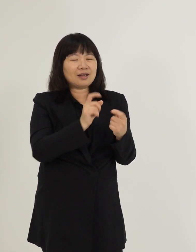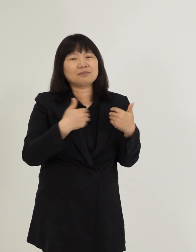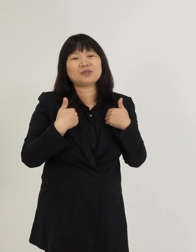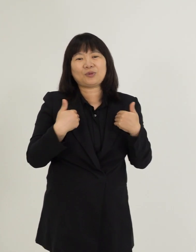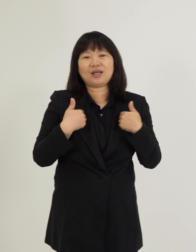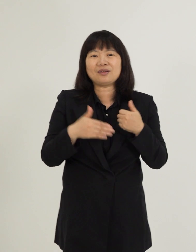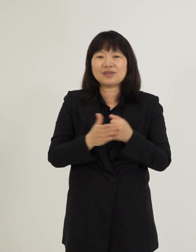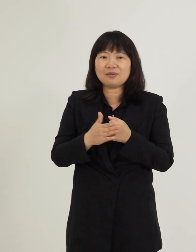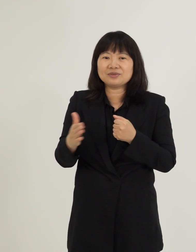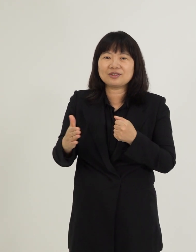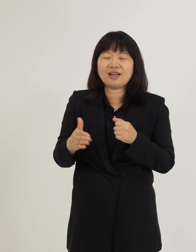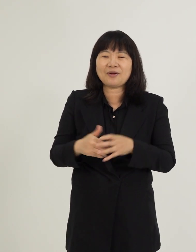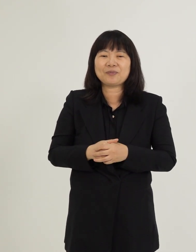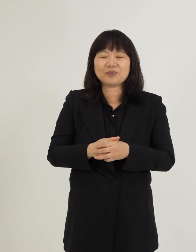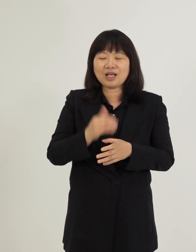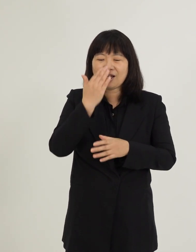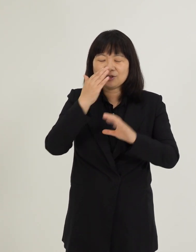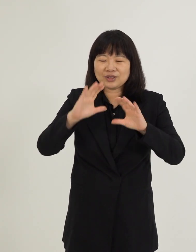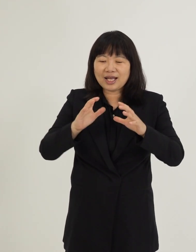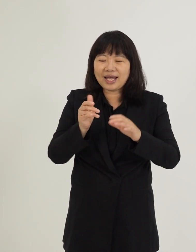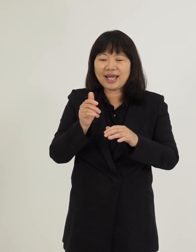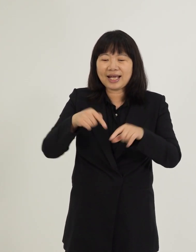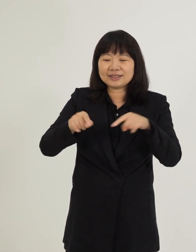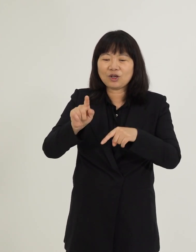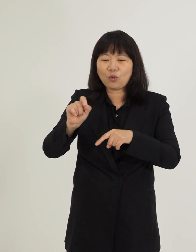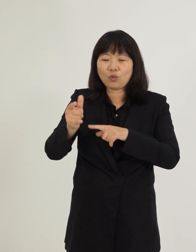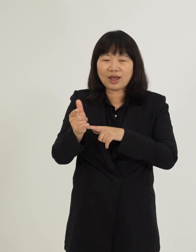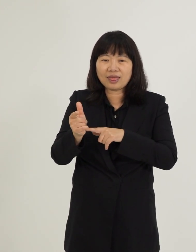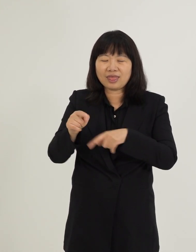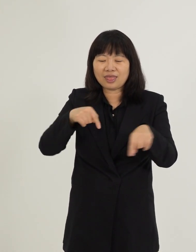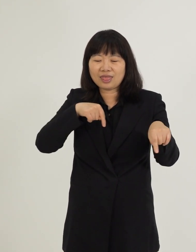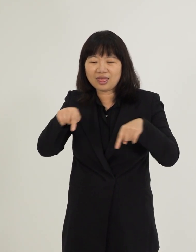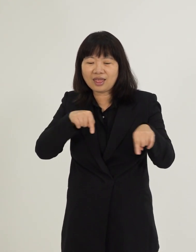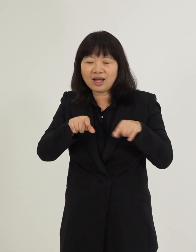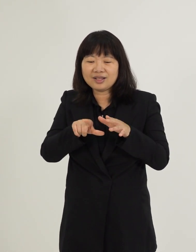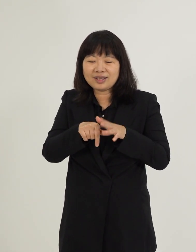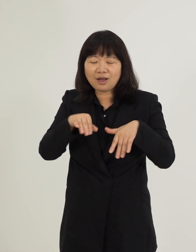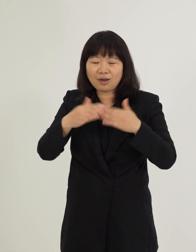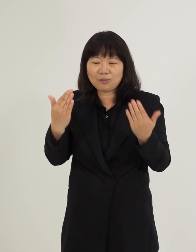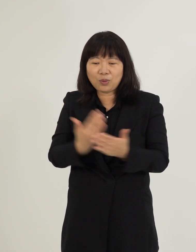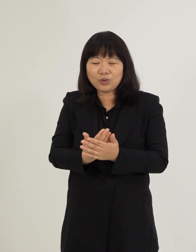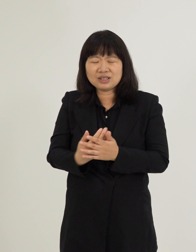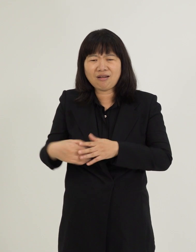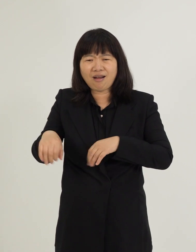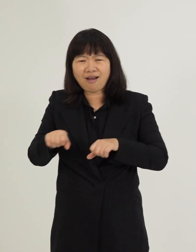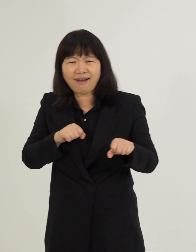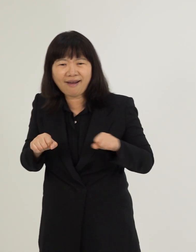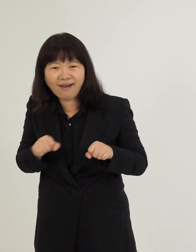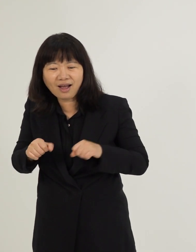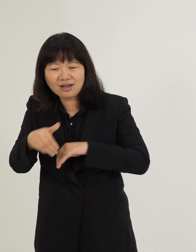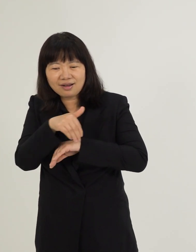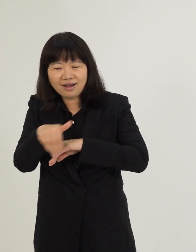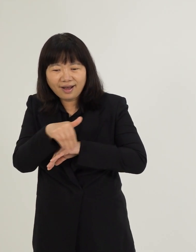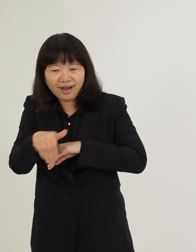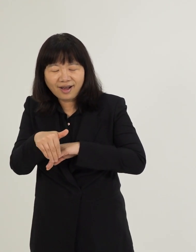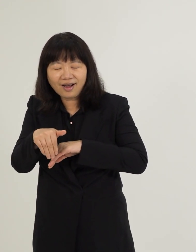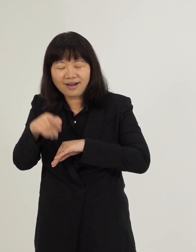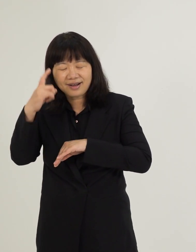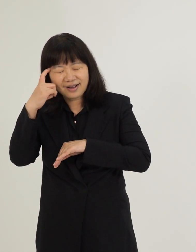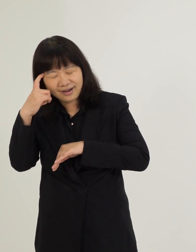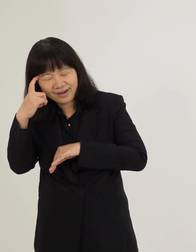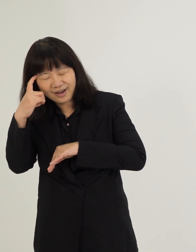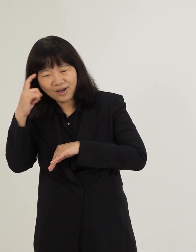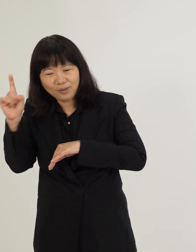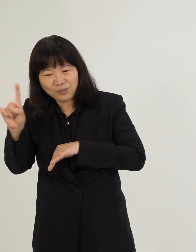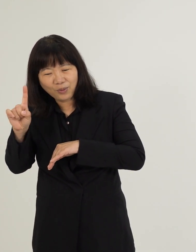유대를 행정관으로 다스리는 동안 모든 집행의 전략이 로마